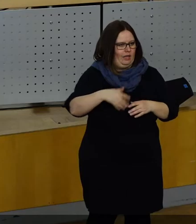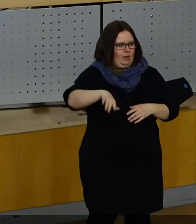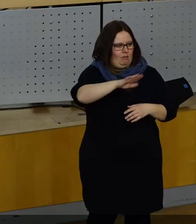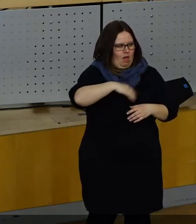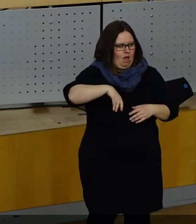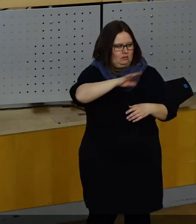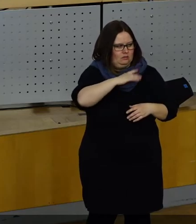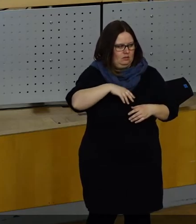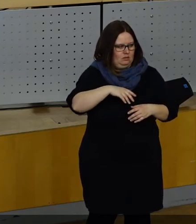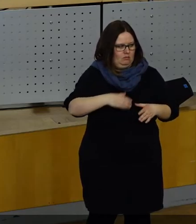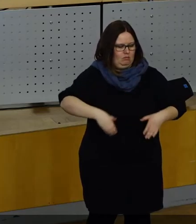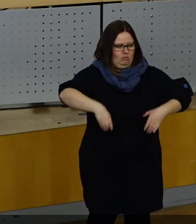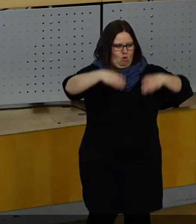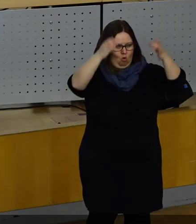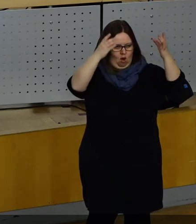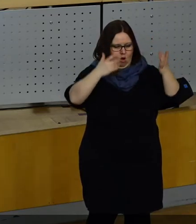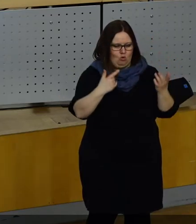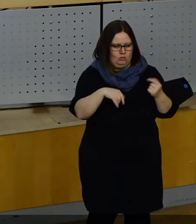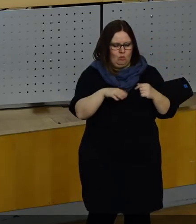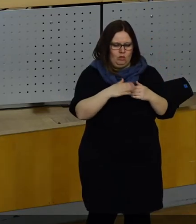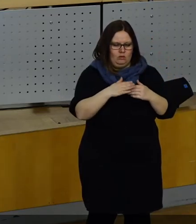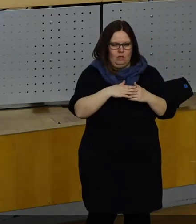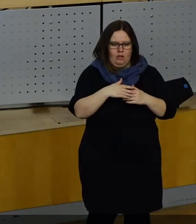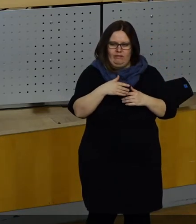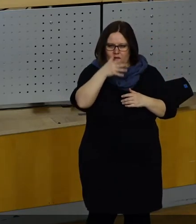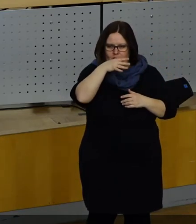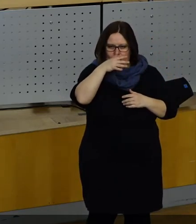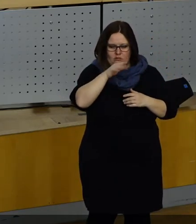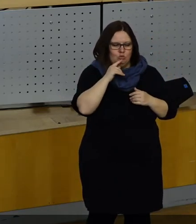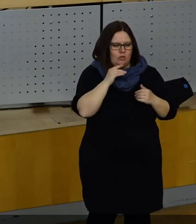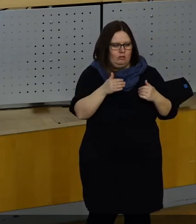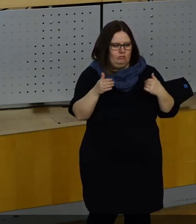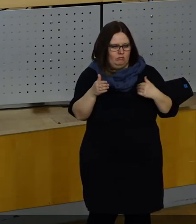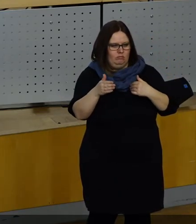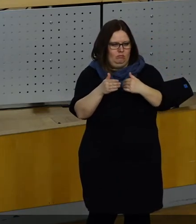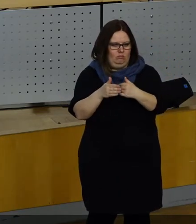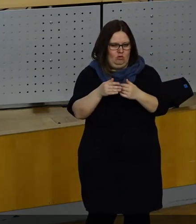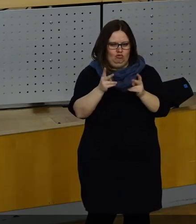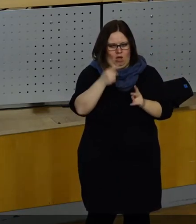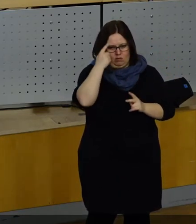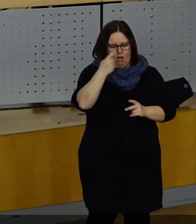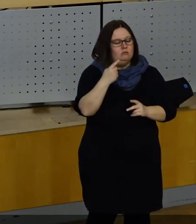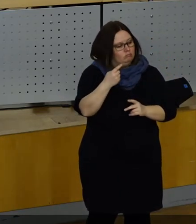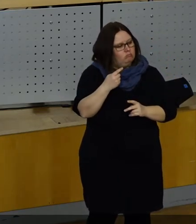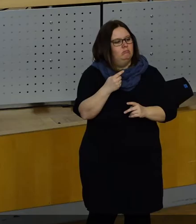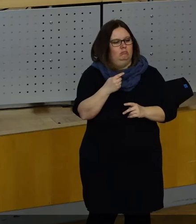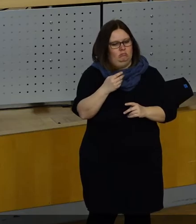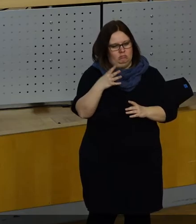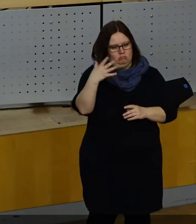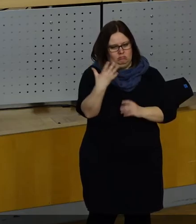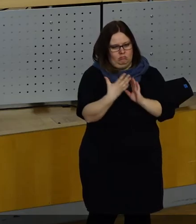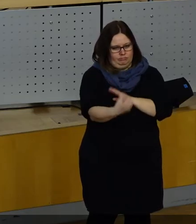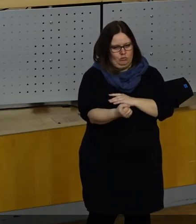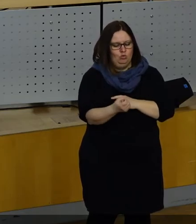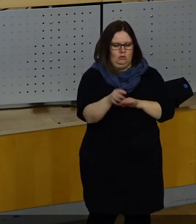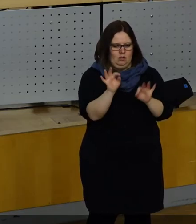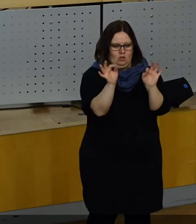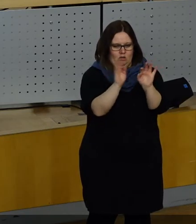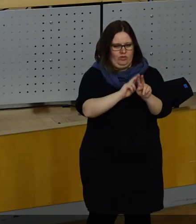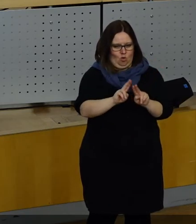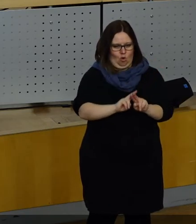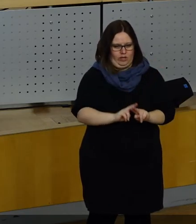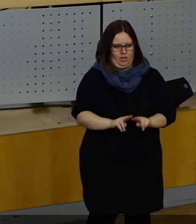geplant, was zu nah an den großen Garten, an die Bürgerwiese herangerückt ist. Das hat der Stadtrat im Prinzip erkannt und korrigiert. Heute kommen